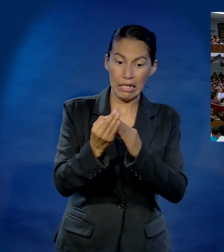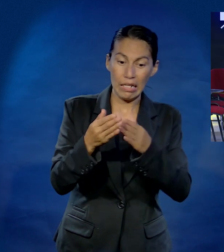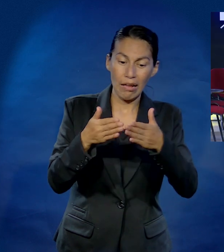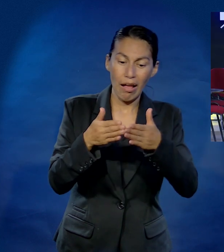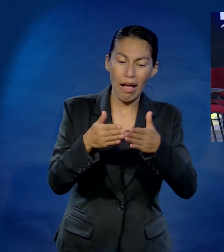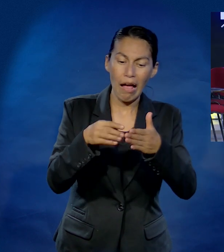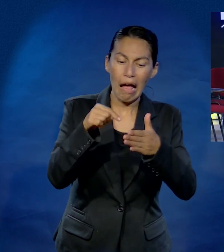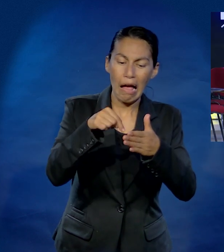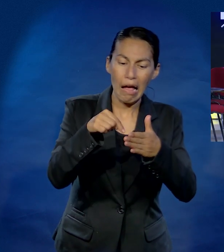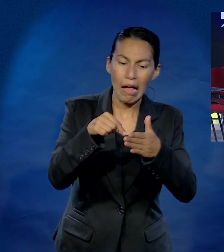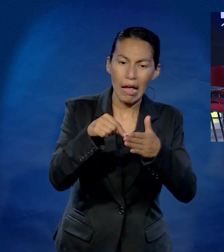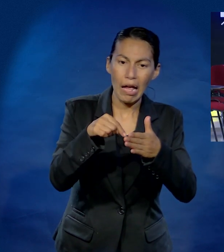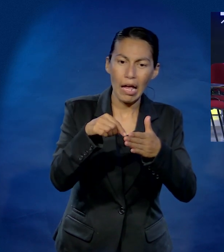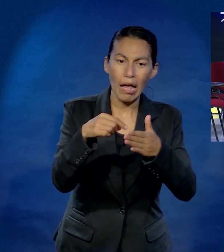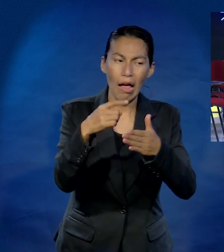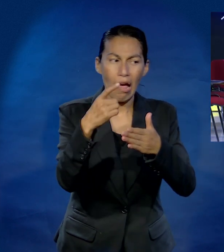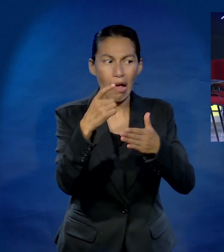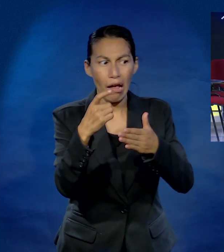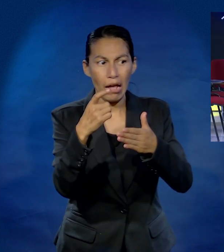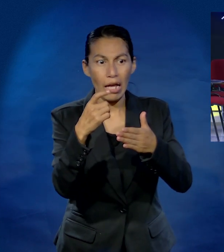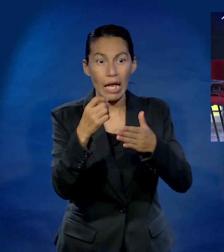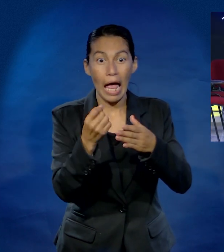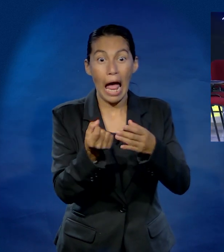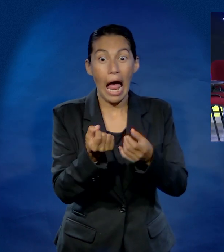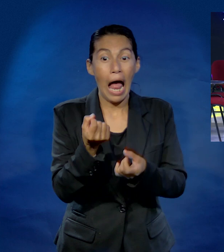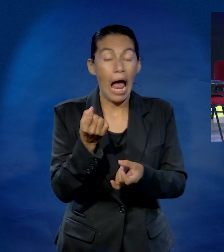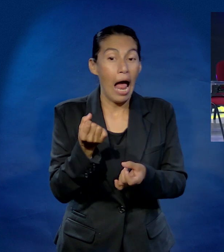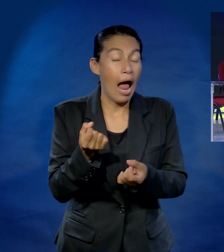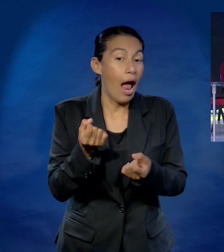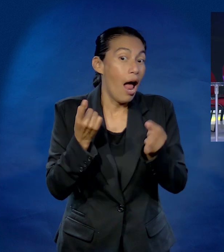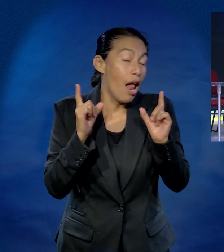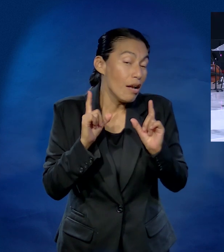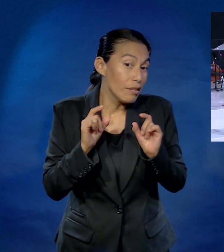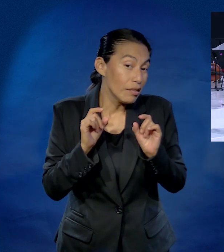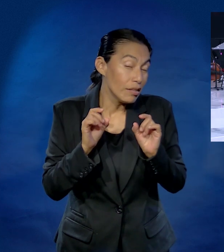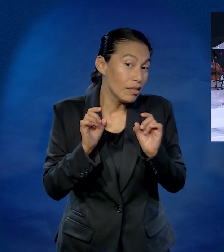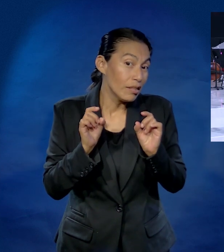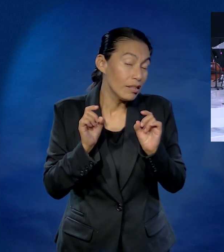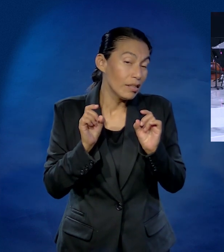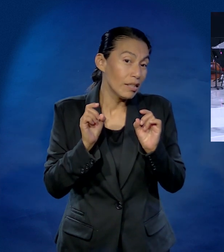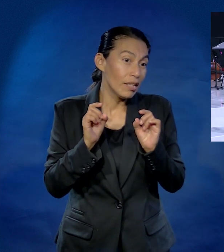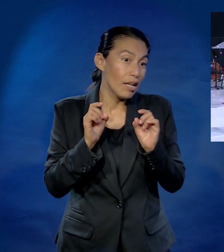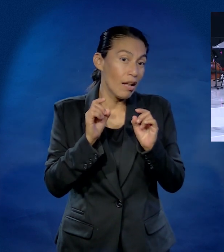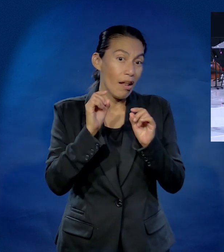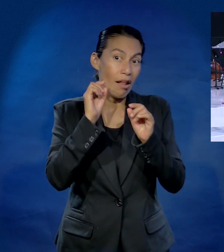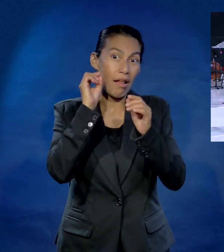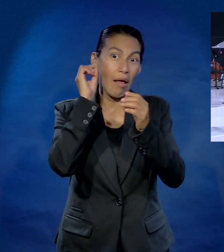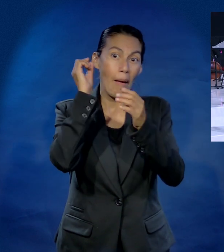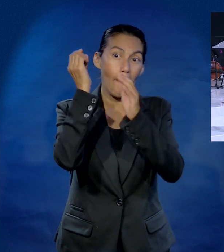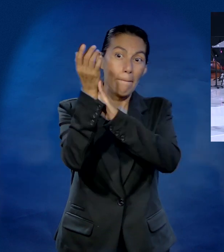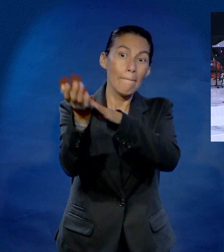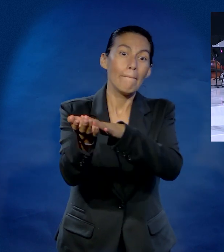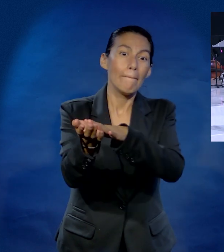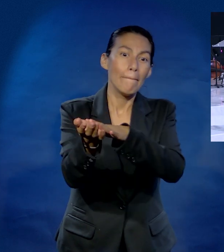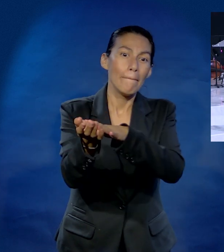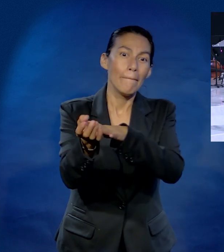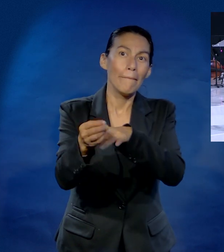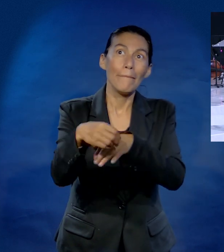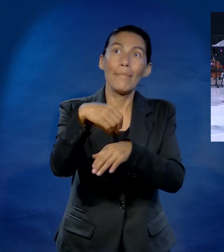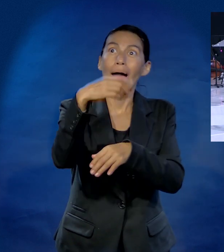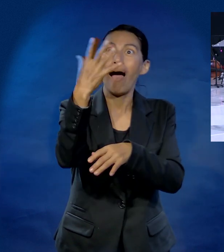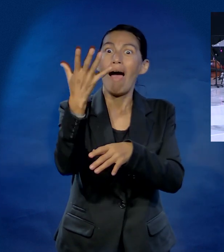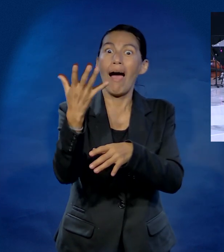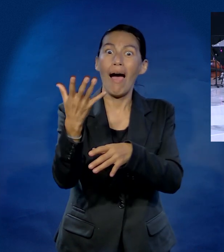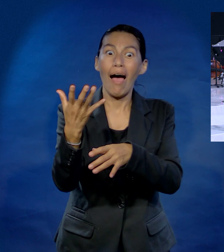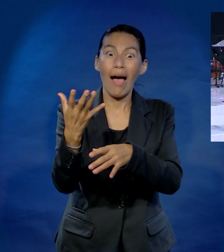así, y entre todos los que estaban amontonados, alguien dio un manotazo. Pegó.